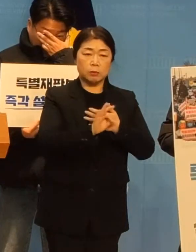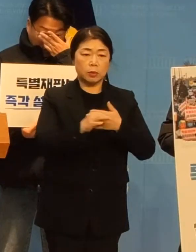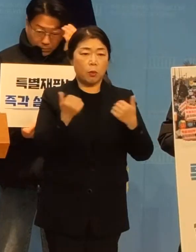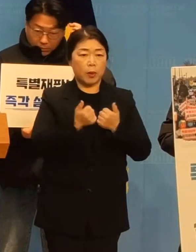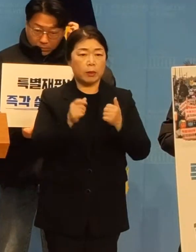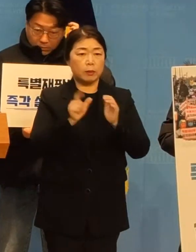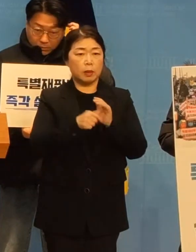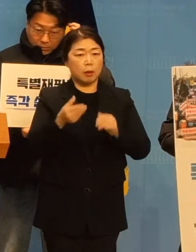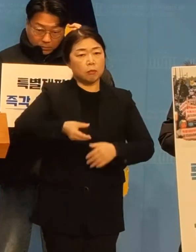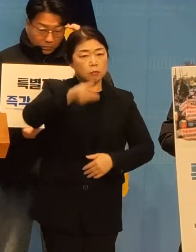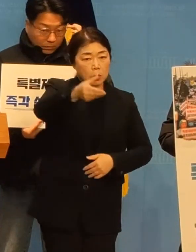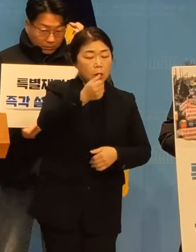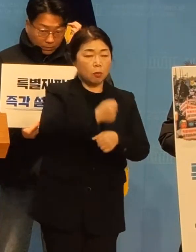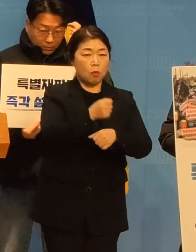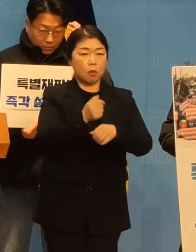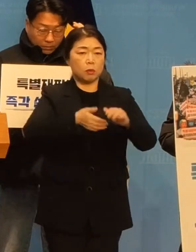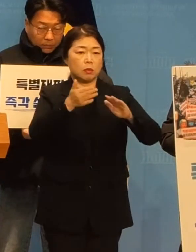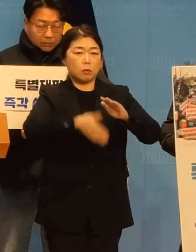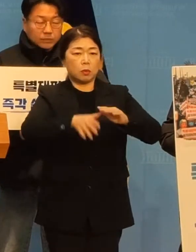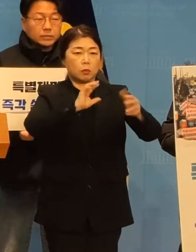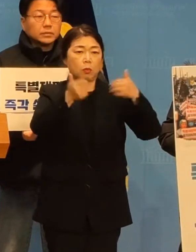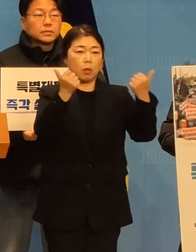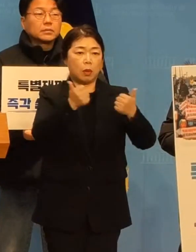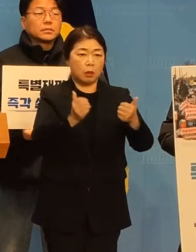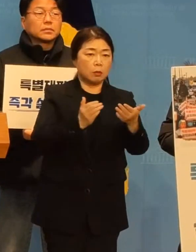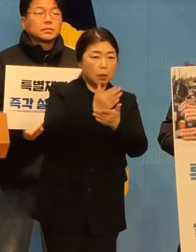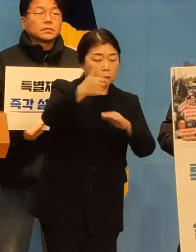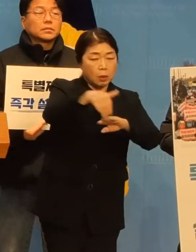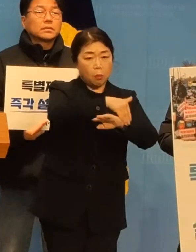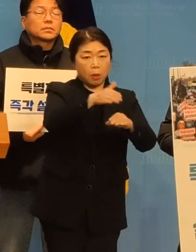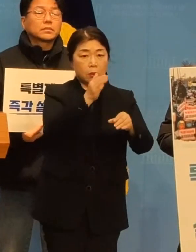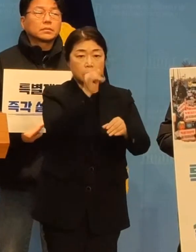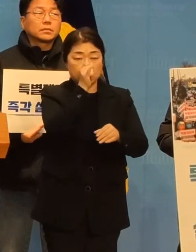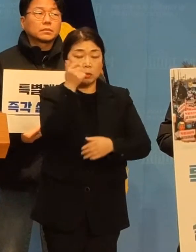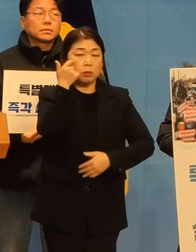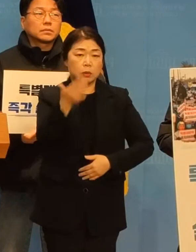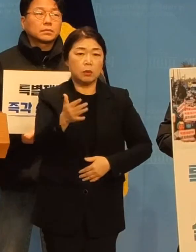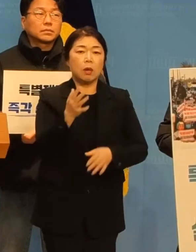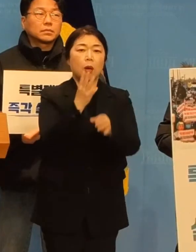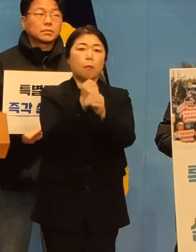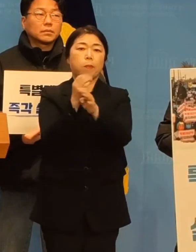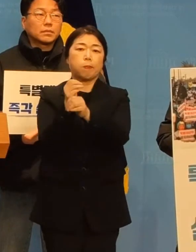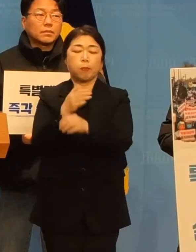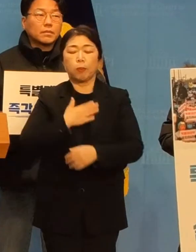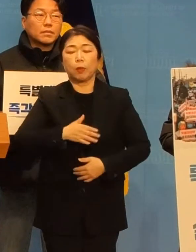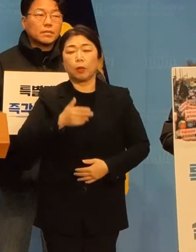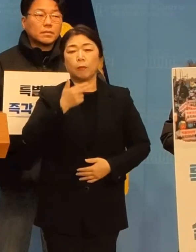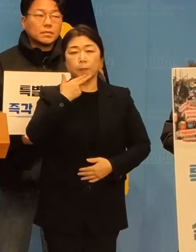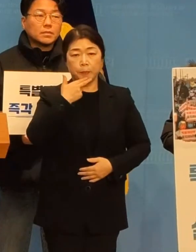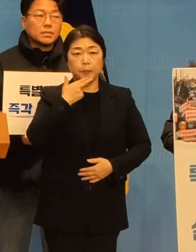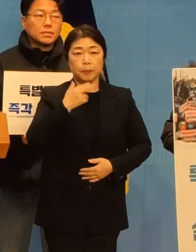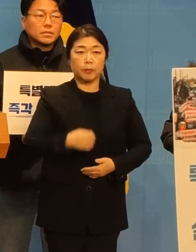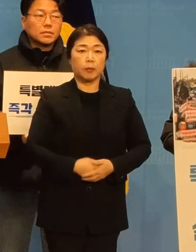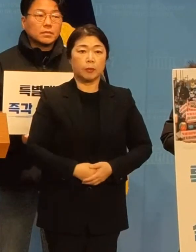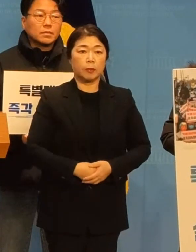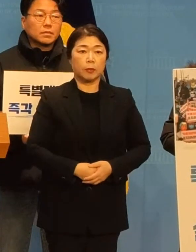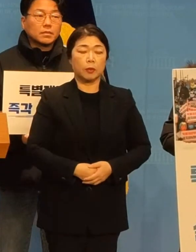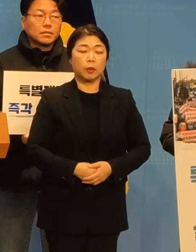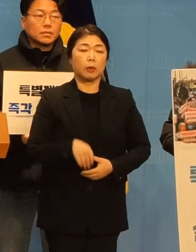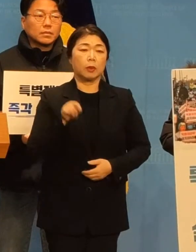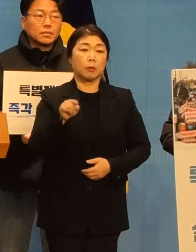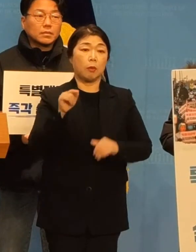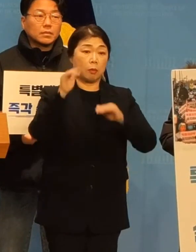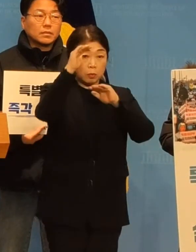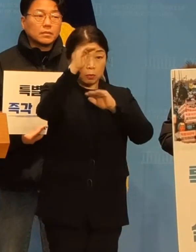임시회의에 상정해서 통과를 시도할지 그 시기조차 또 알 수 없는 상황으로 빠져들었습니다. 이